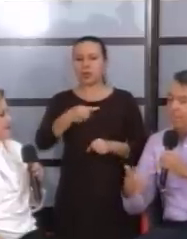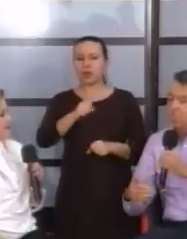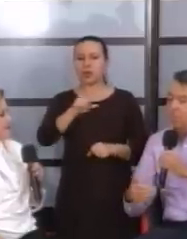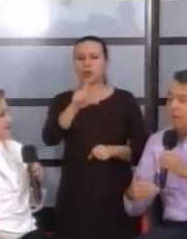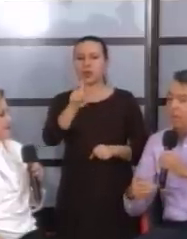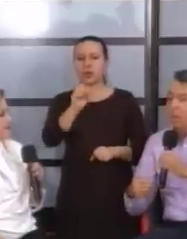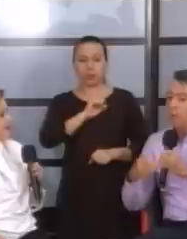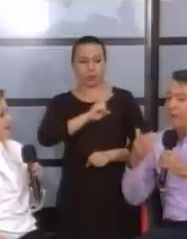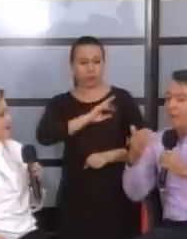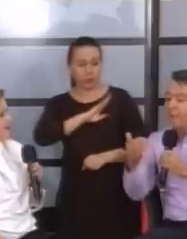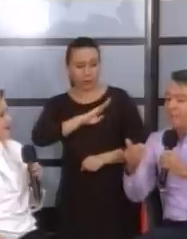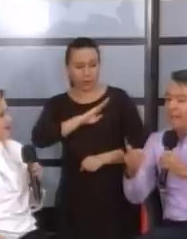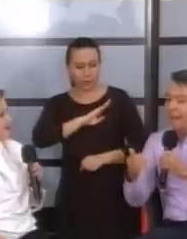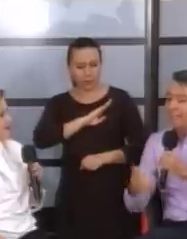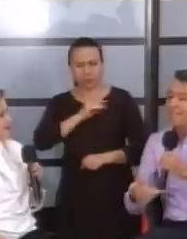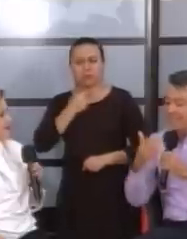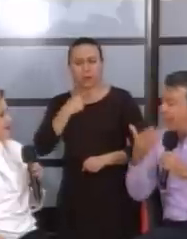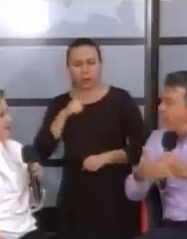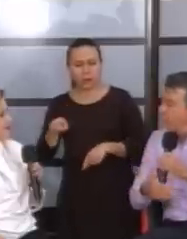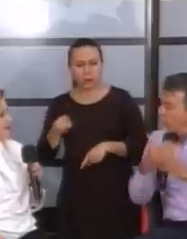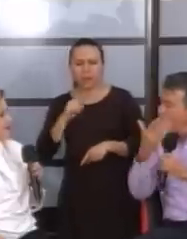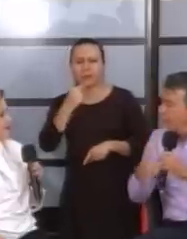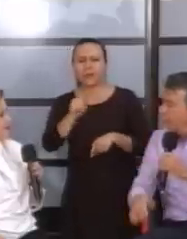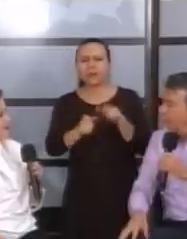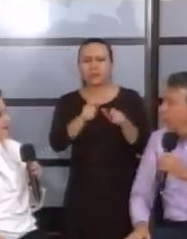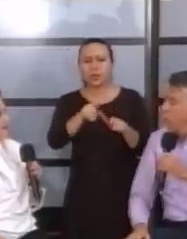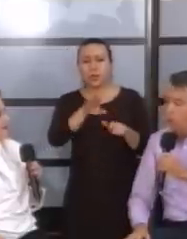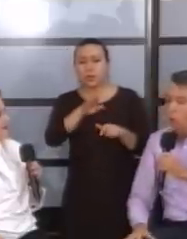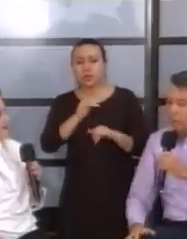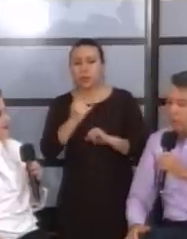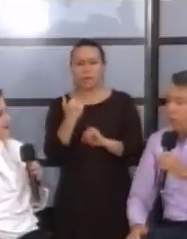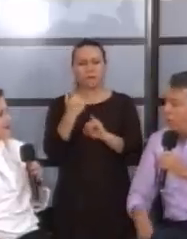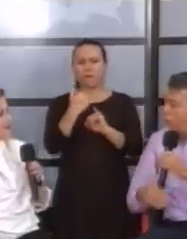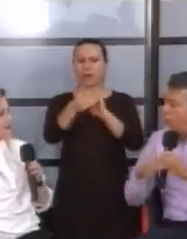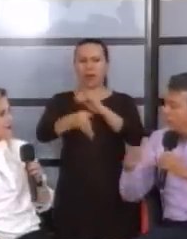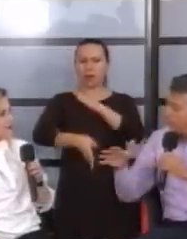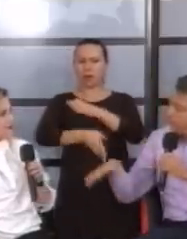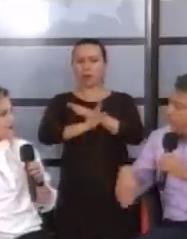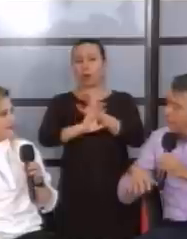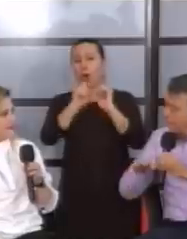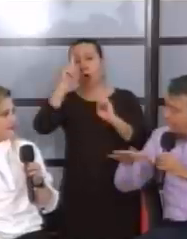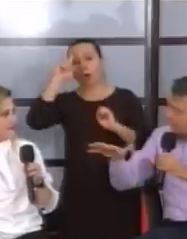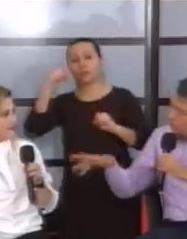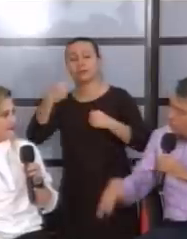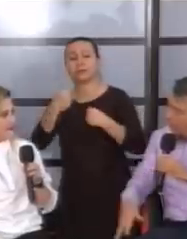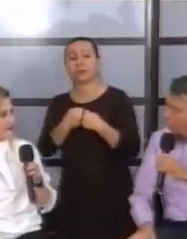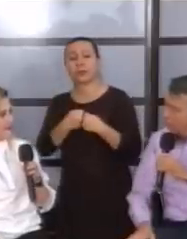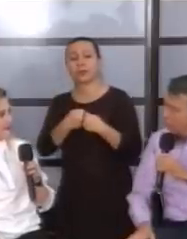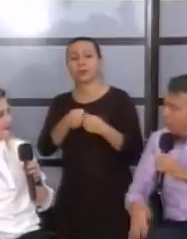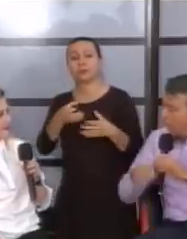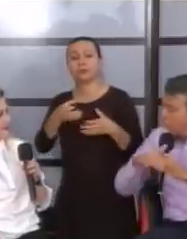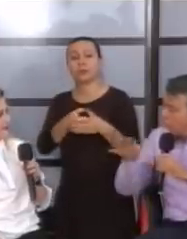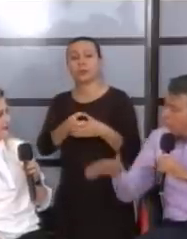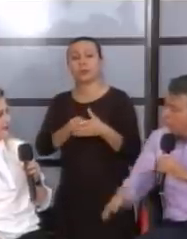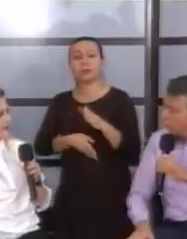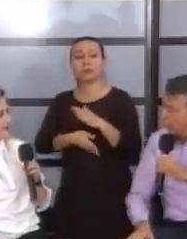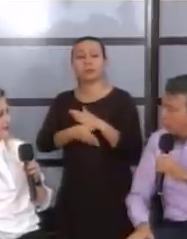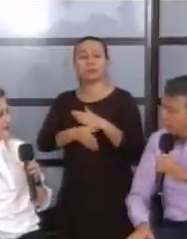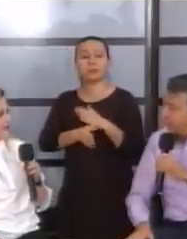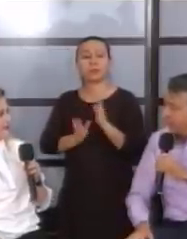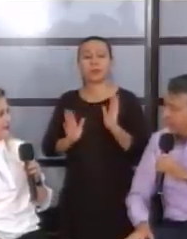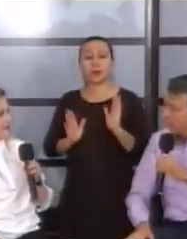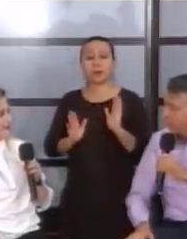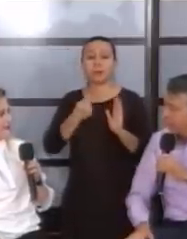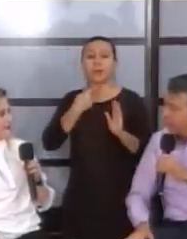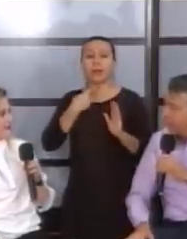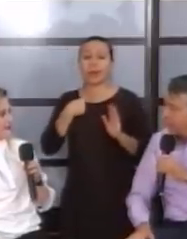diría, ¿podría decirle a la gente si realmente usted va a ir al final o va a hacer un acuerdo nuevamente para irse ubicando en la nómina? Porque cuando a uno le gusta la nómina